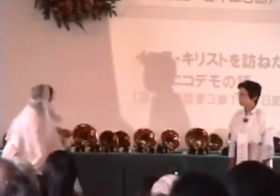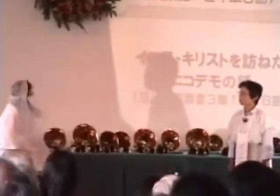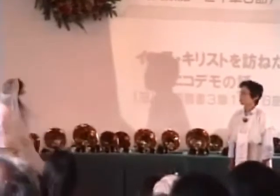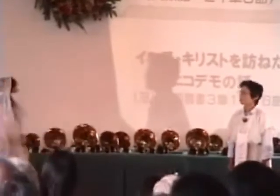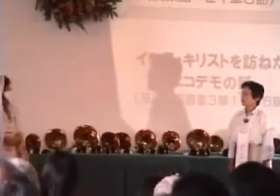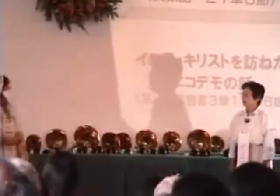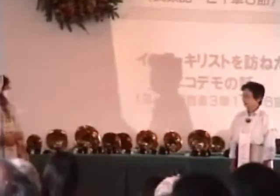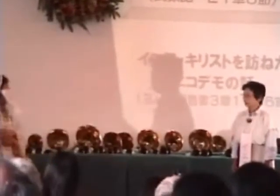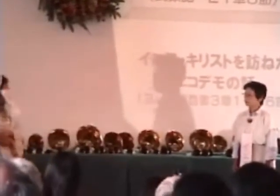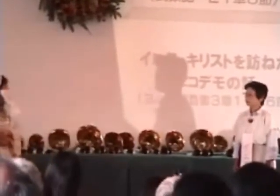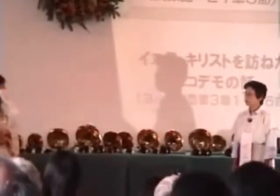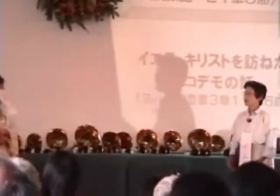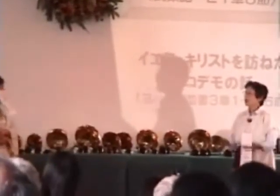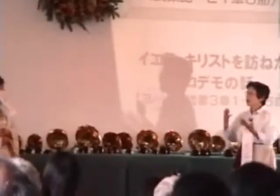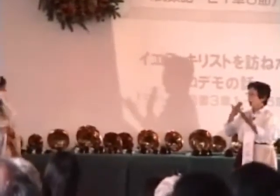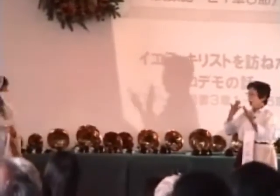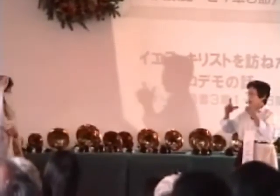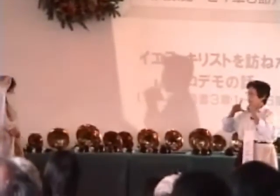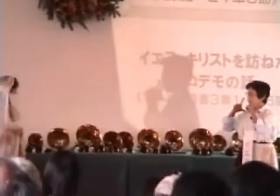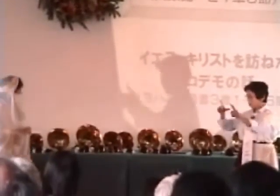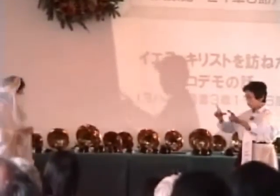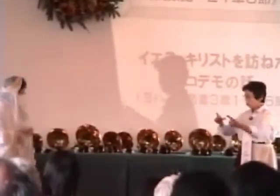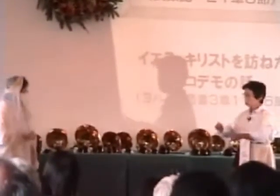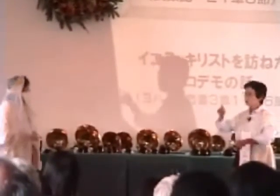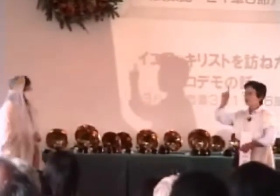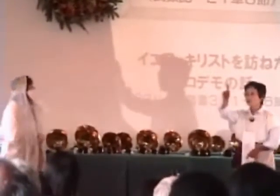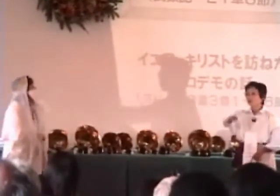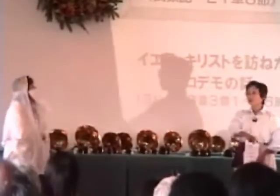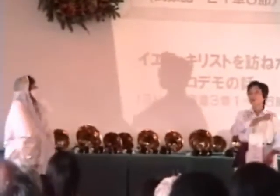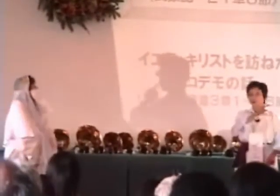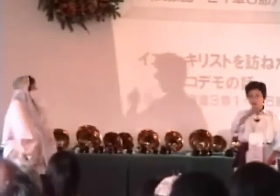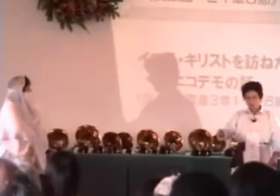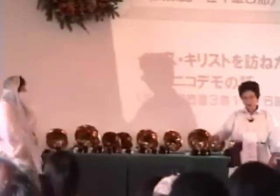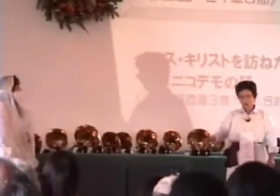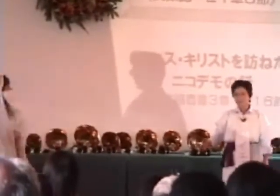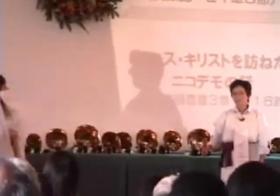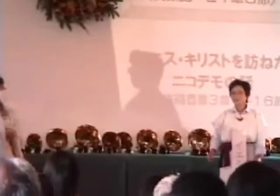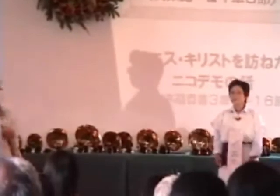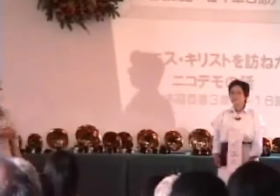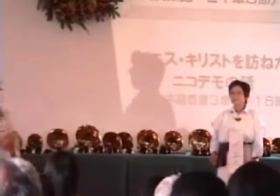。素晴らしい方だと私は思っております。